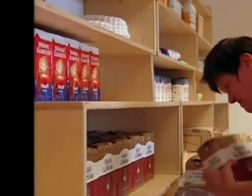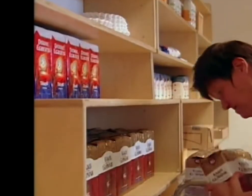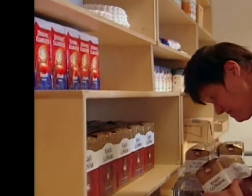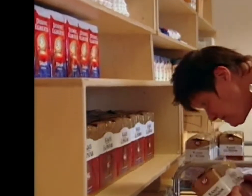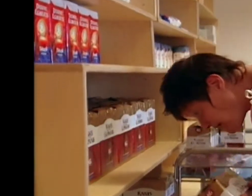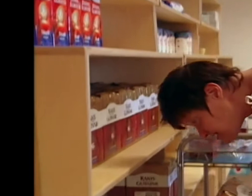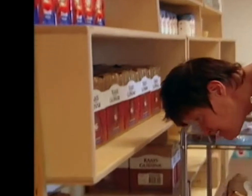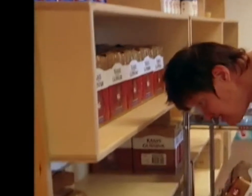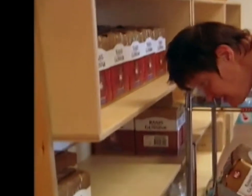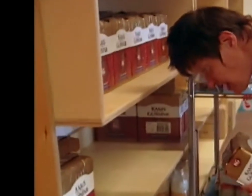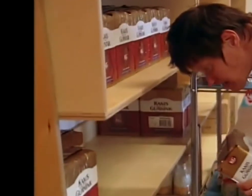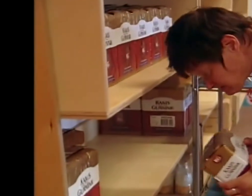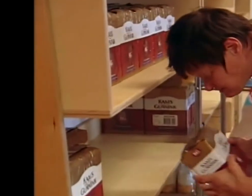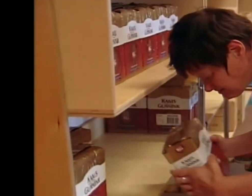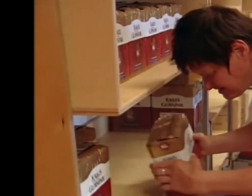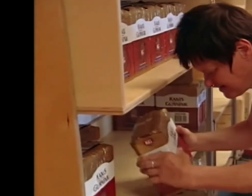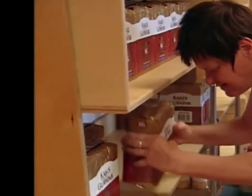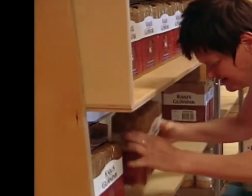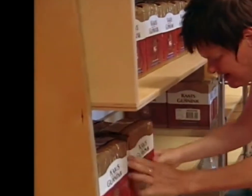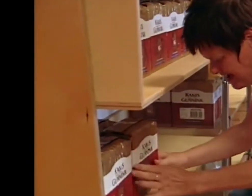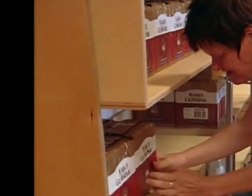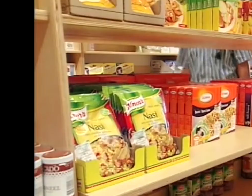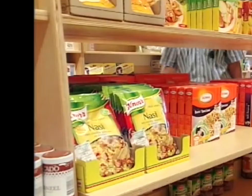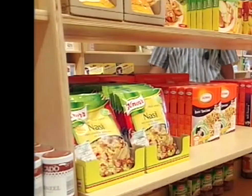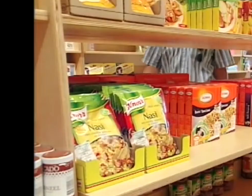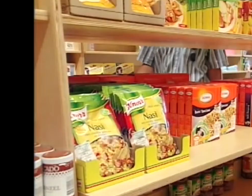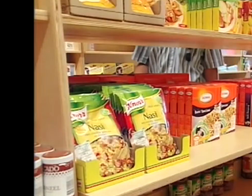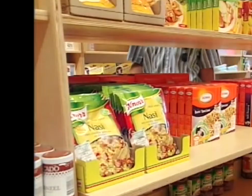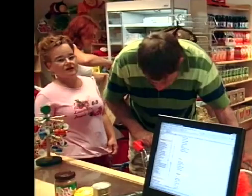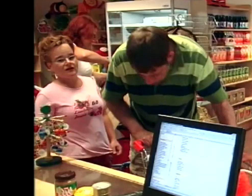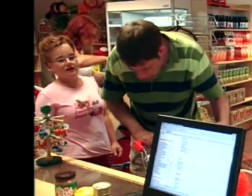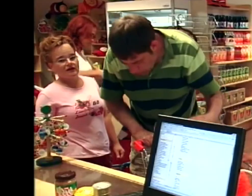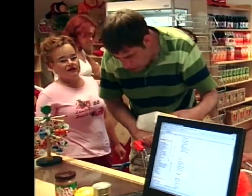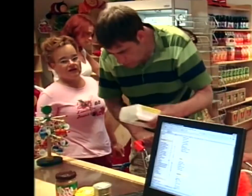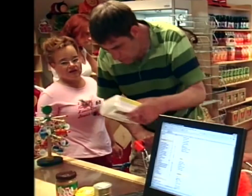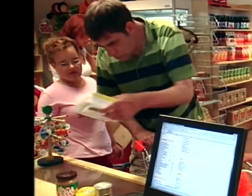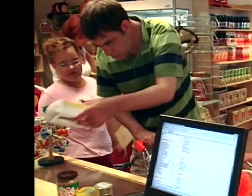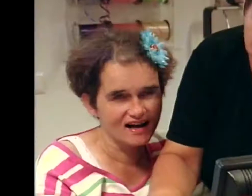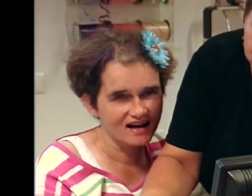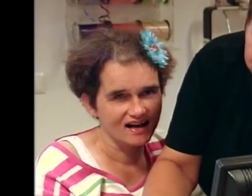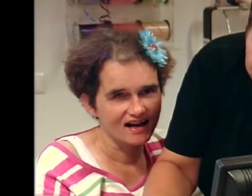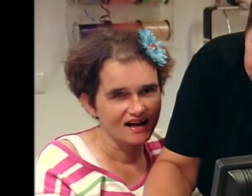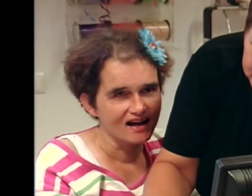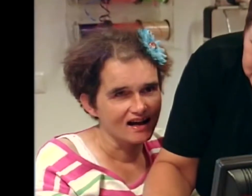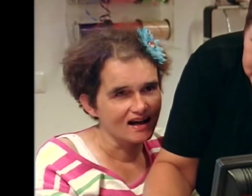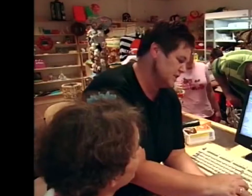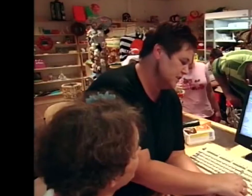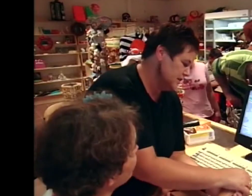zit en niet leert te communiceren, niet leert te leren. Nou, ik even deze